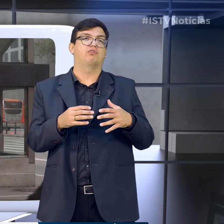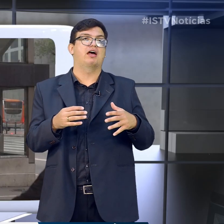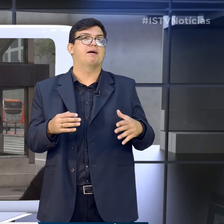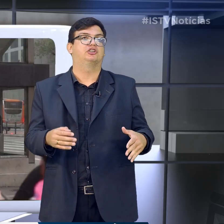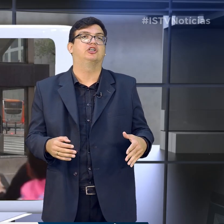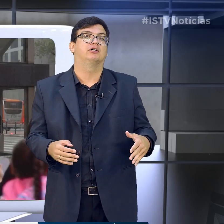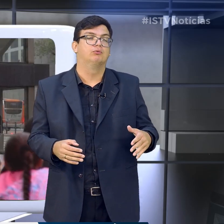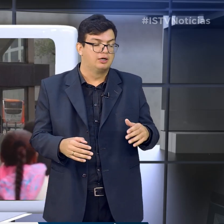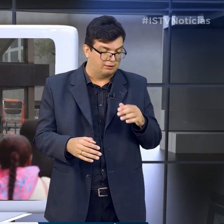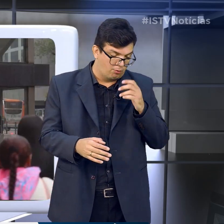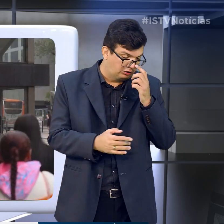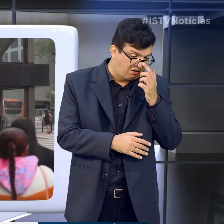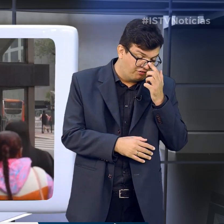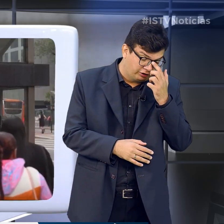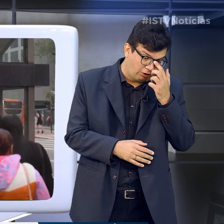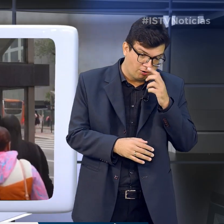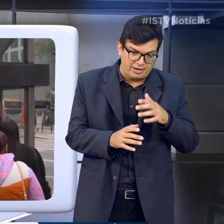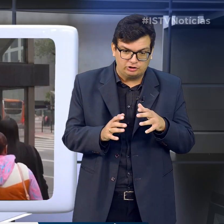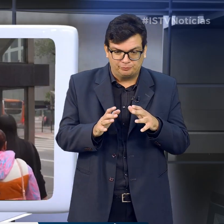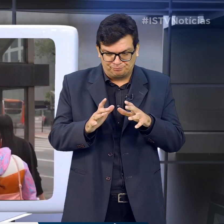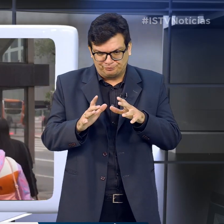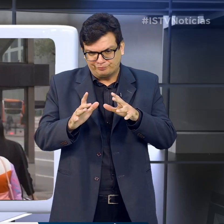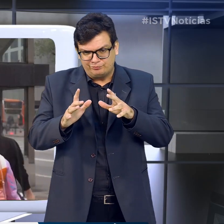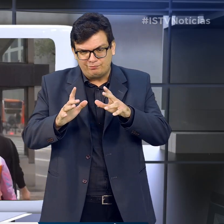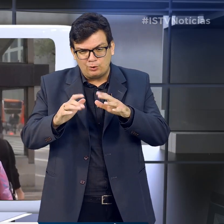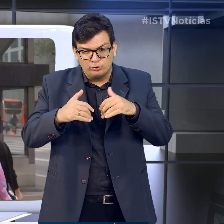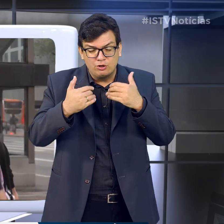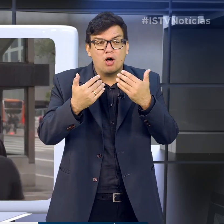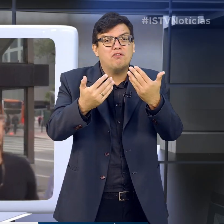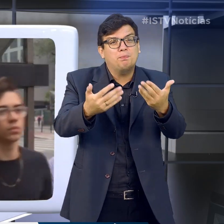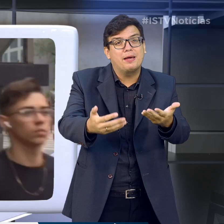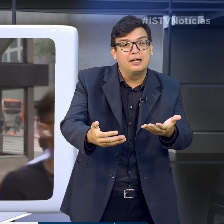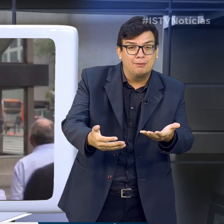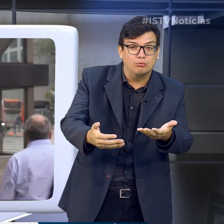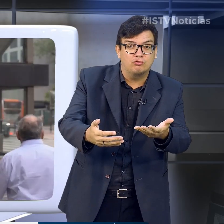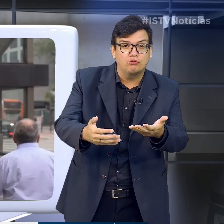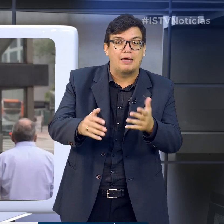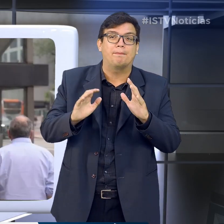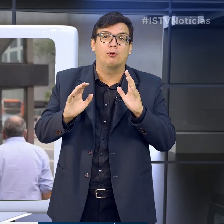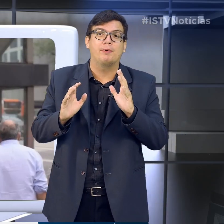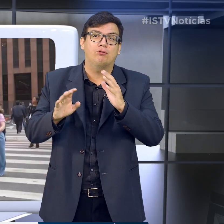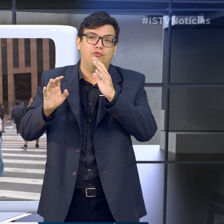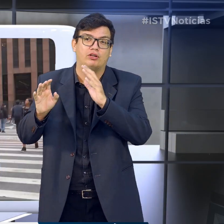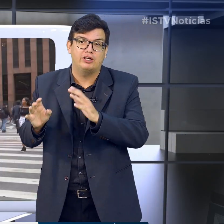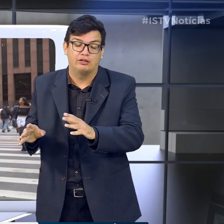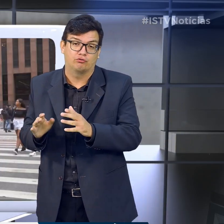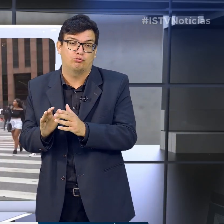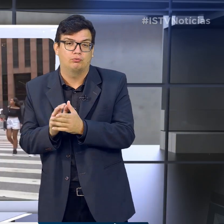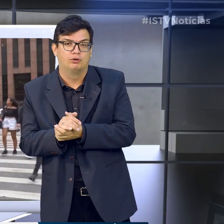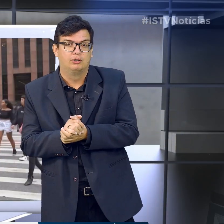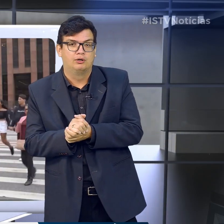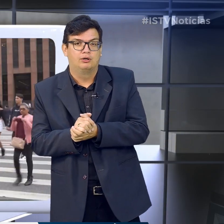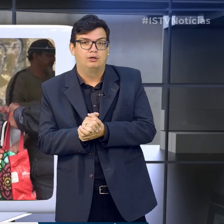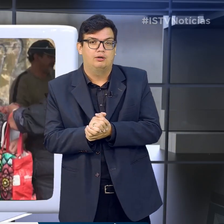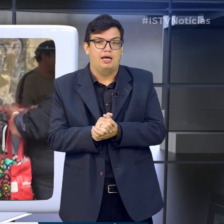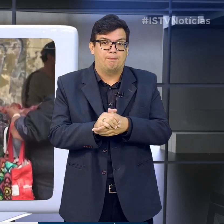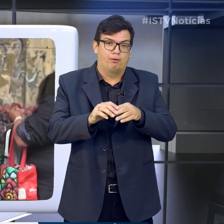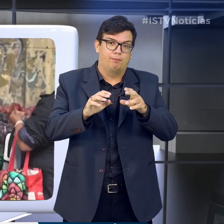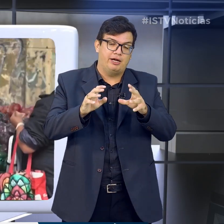inflação tem abaixando como eu tava falando anteriormente o que nós esperamos é pelo menos isso é pelo